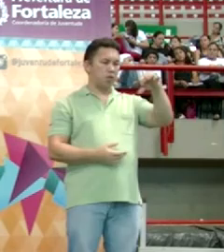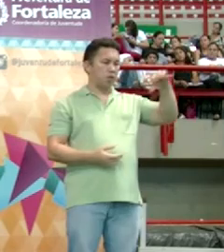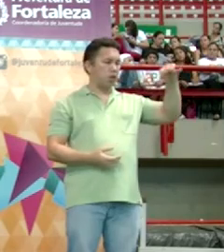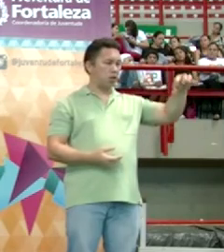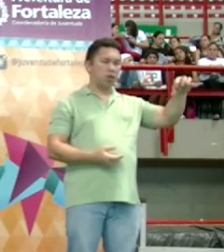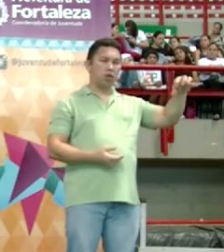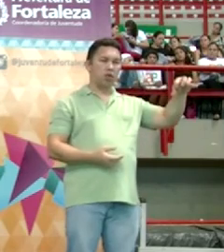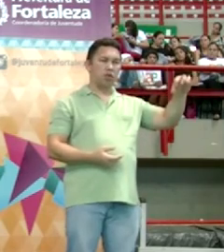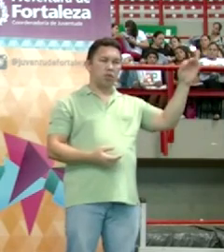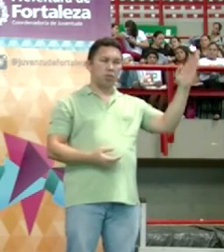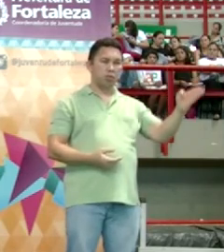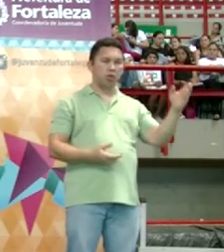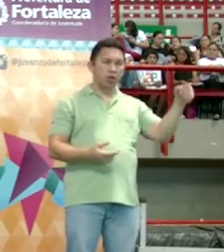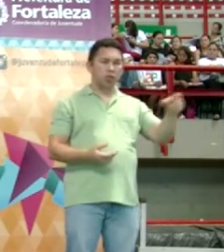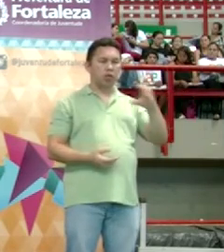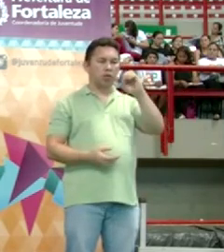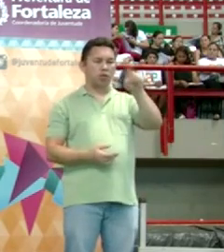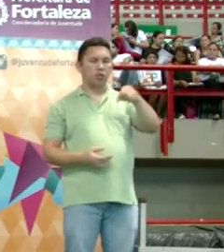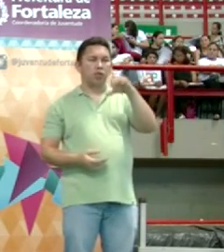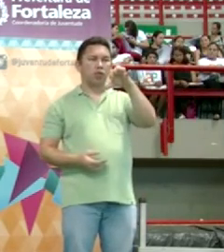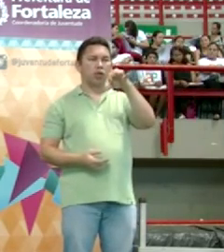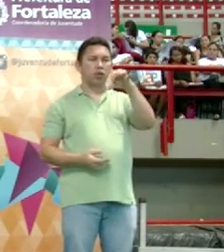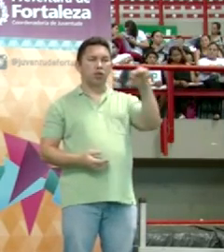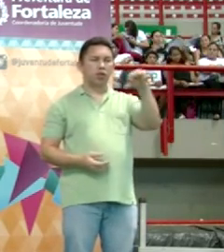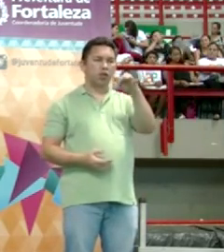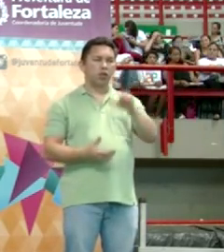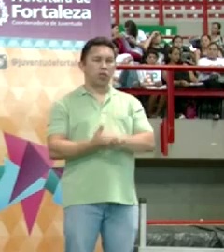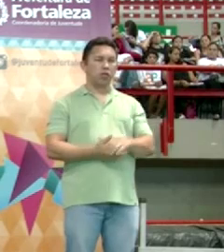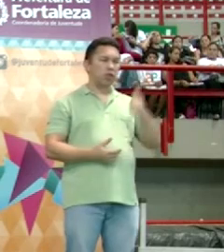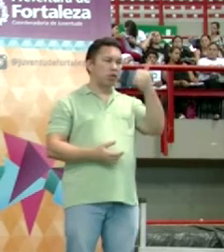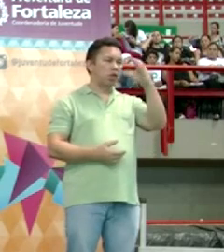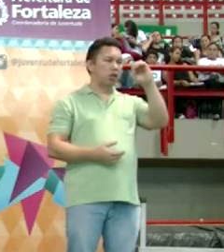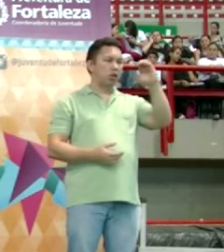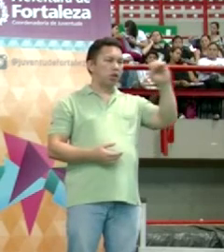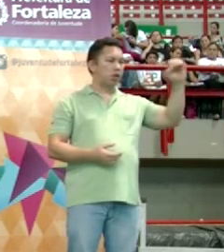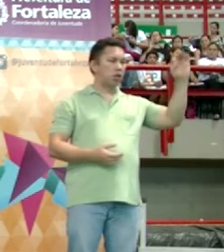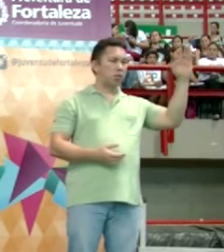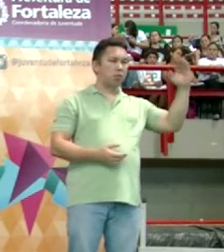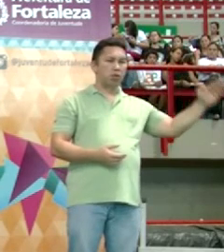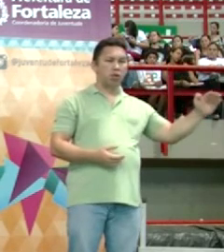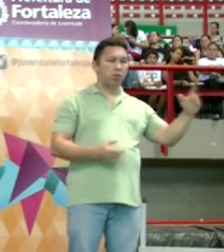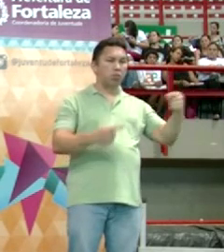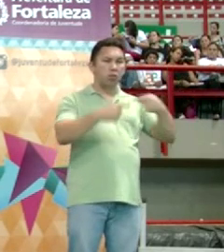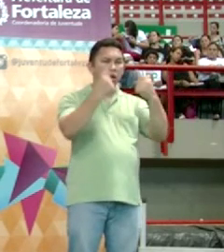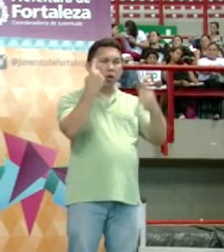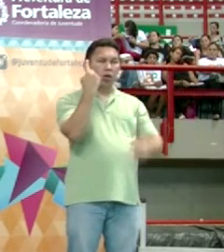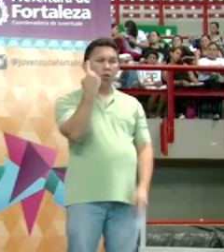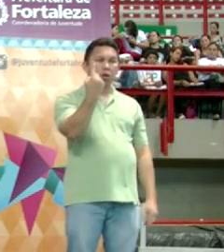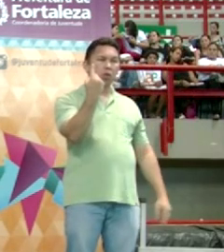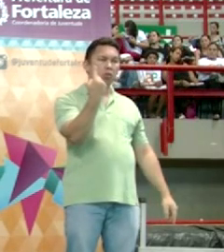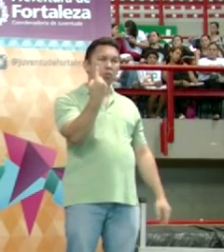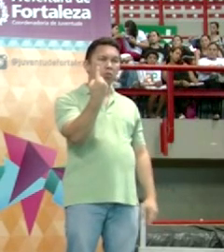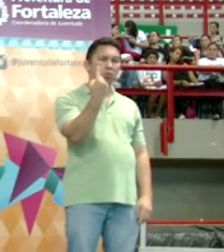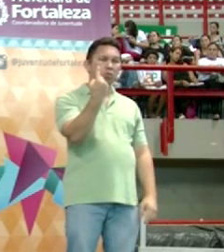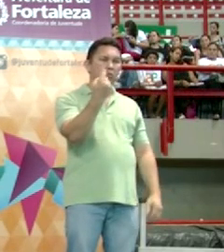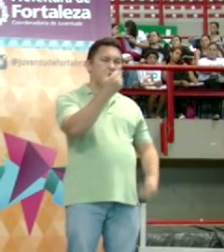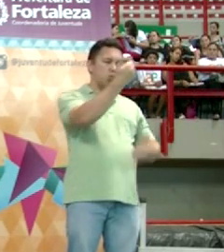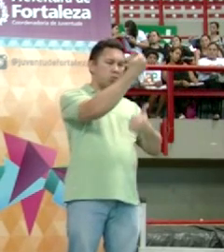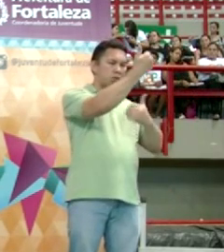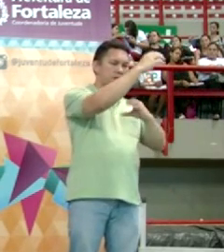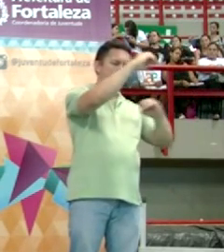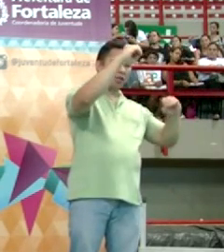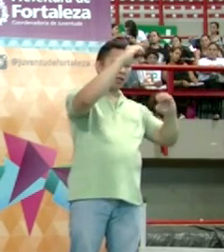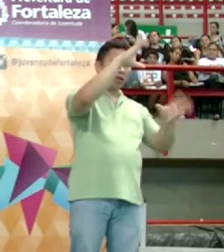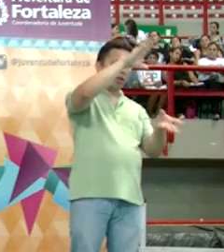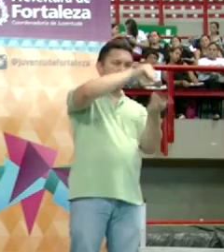é 0,99. E 100%? Galera, olha como é besta. 100% é 100 por